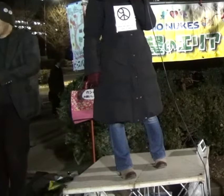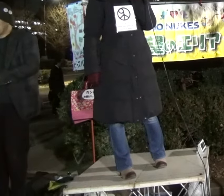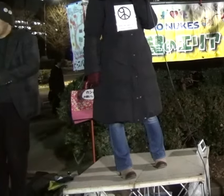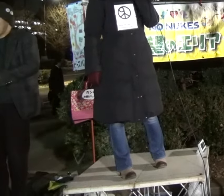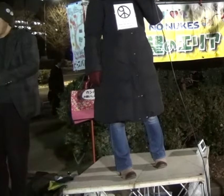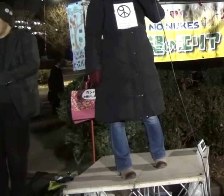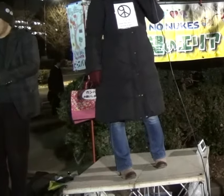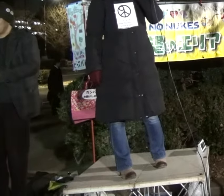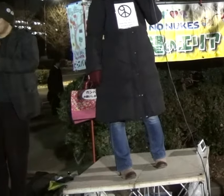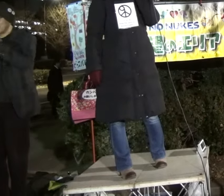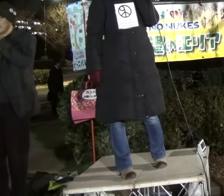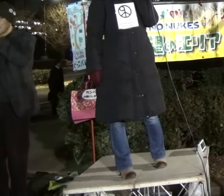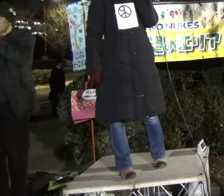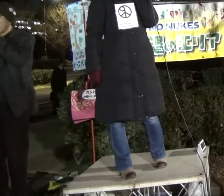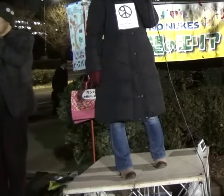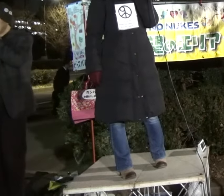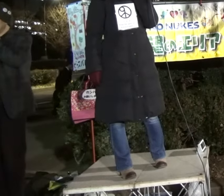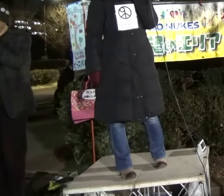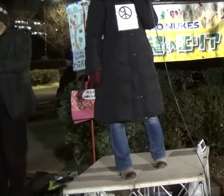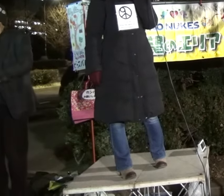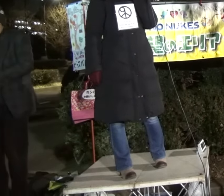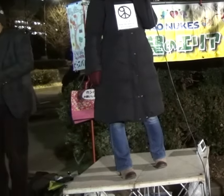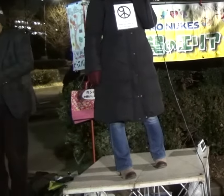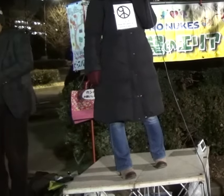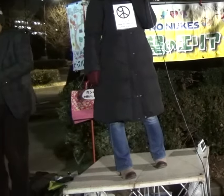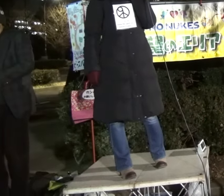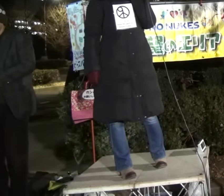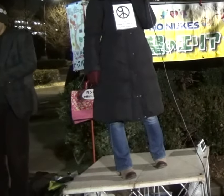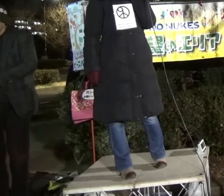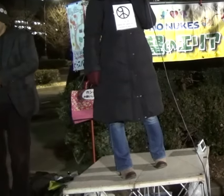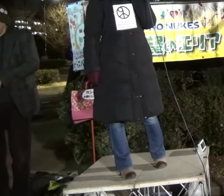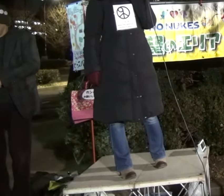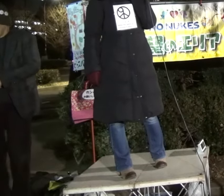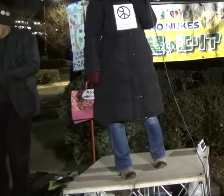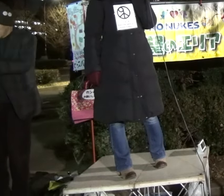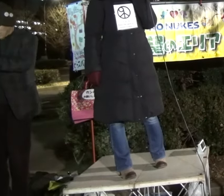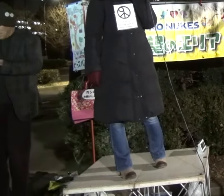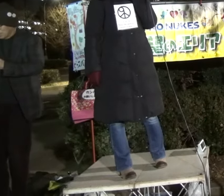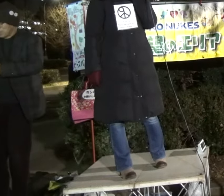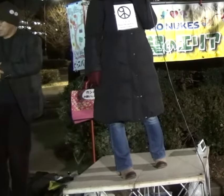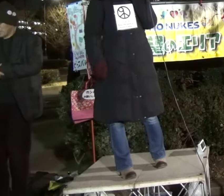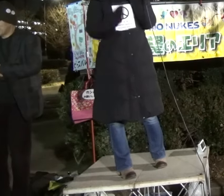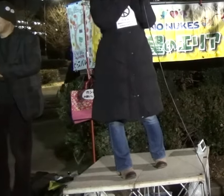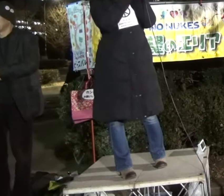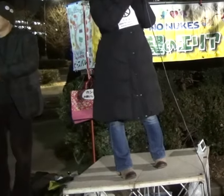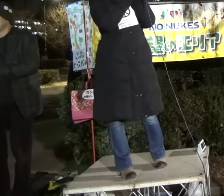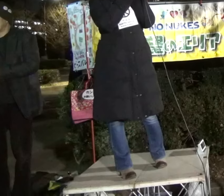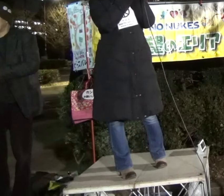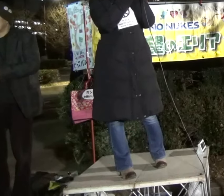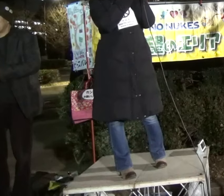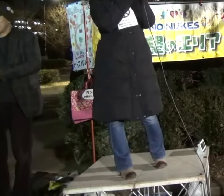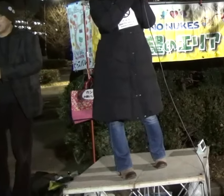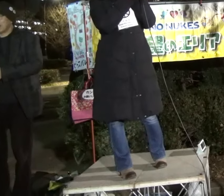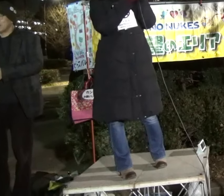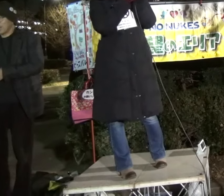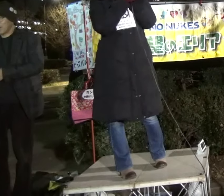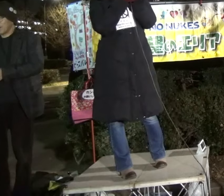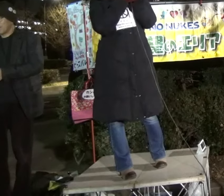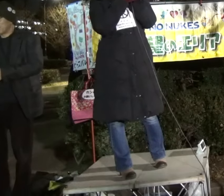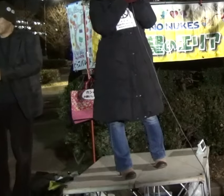イなんですけど、 あ、やっぱ赤じゃないですか。 そうなん です、ね、 これ昨日頂戴して、 はい、 ケンちゃんがわざわ